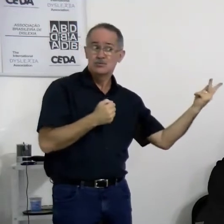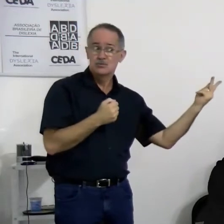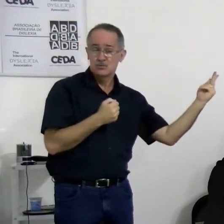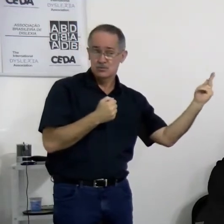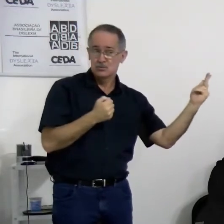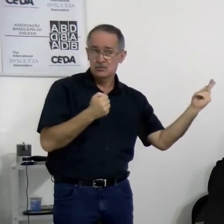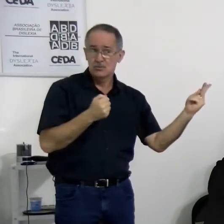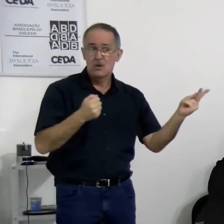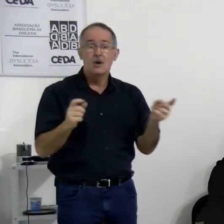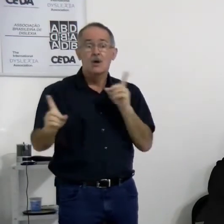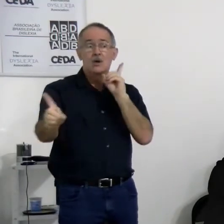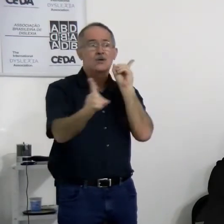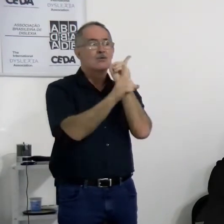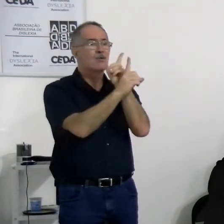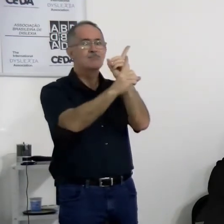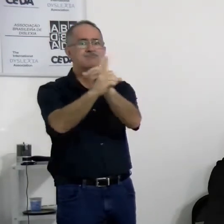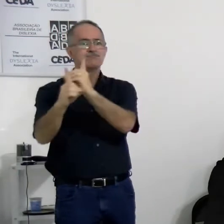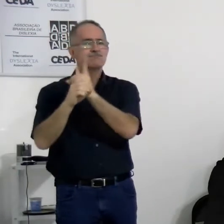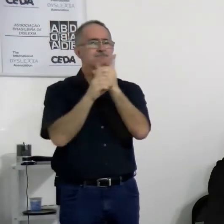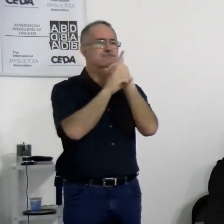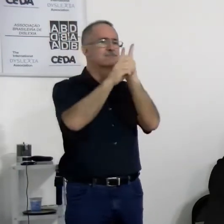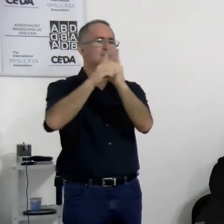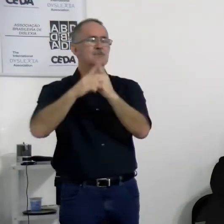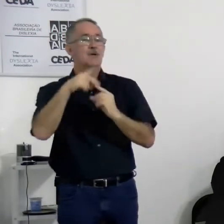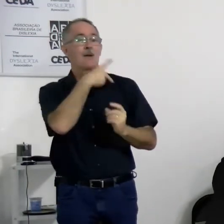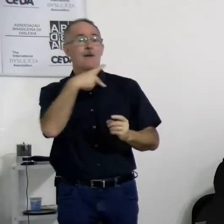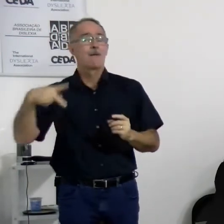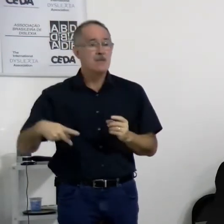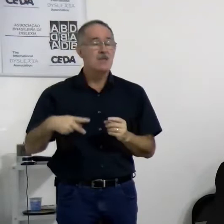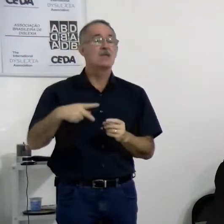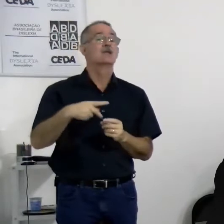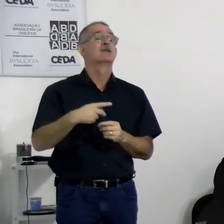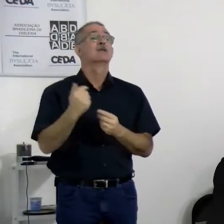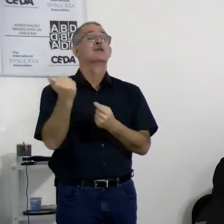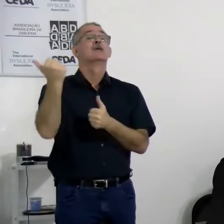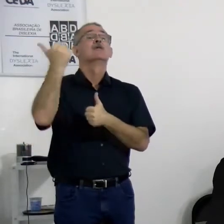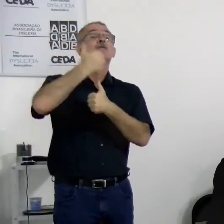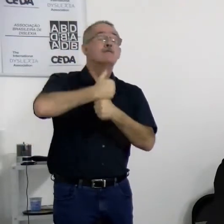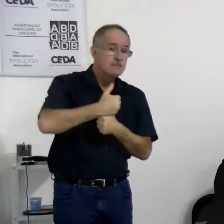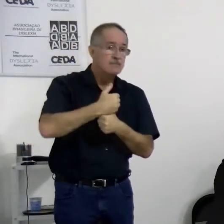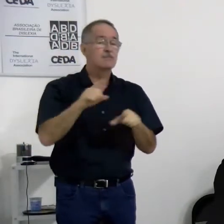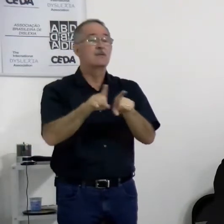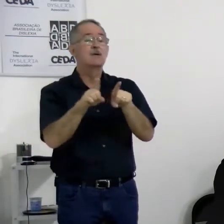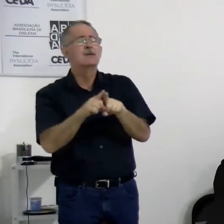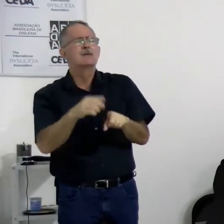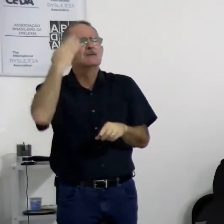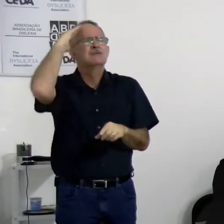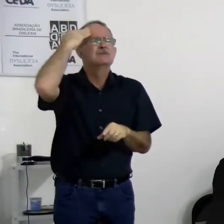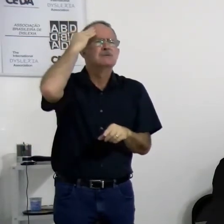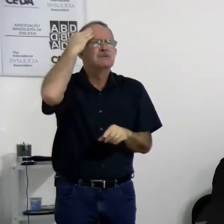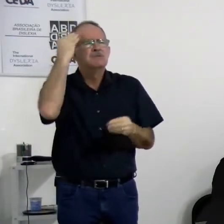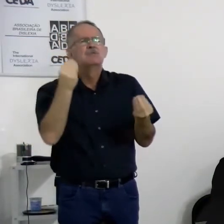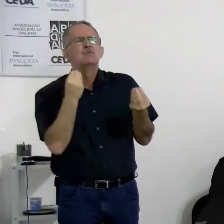bem informal, no café da manhã, com os presidentes e vice-presidentes da ISA, para saber o que era a BD, o que a